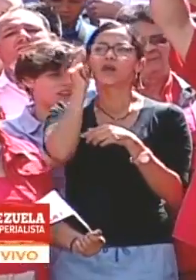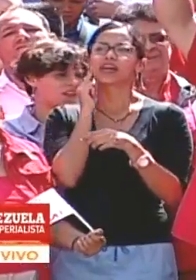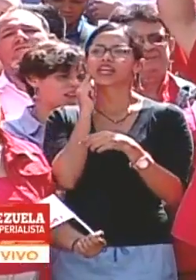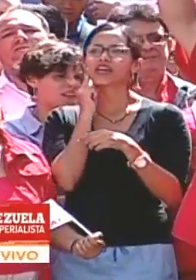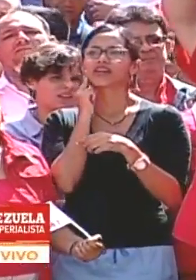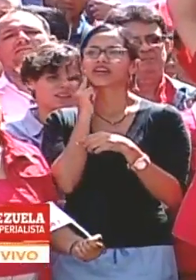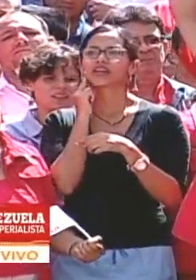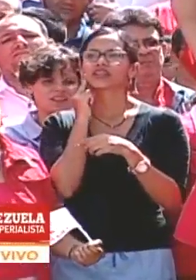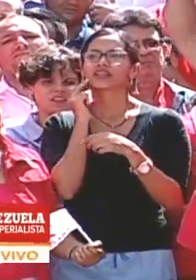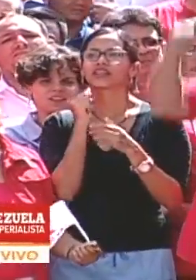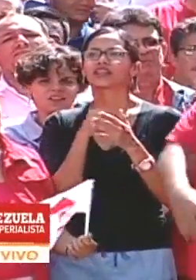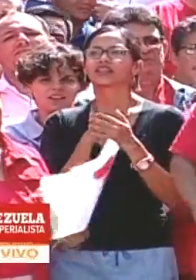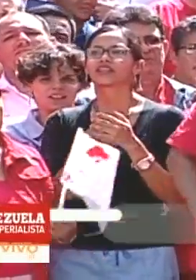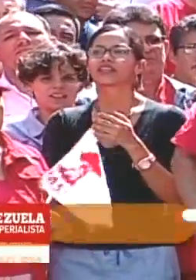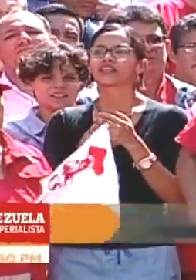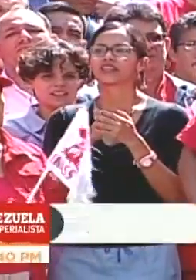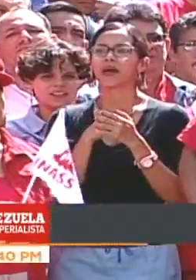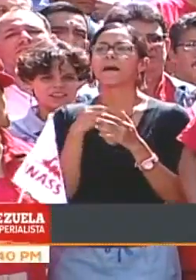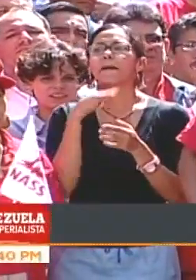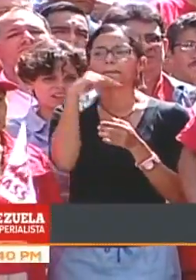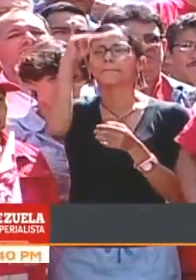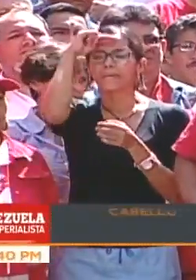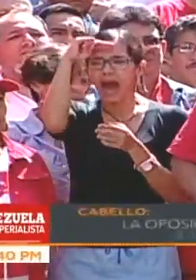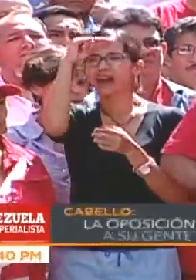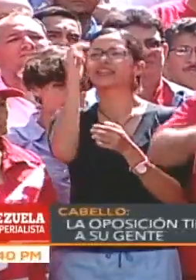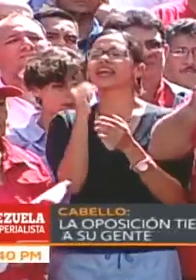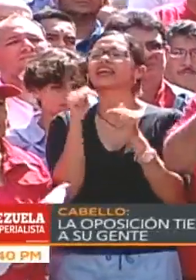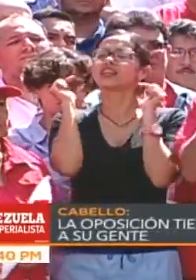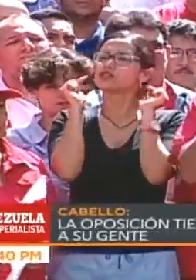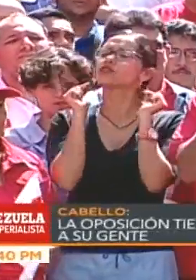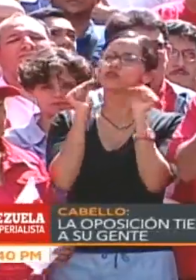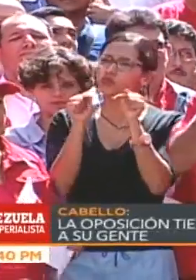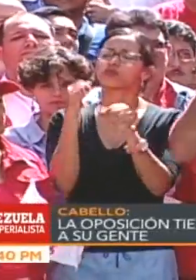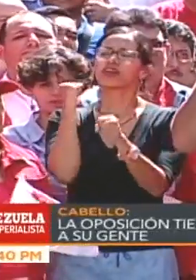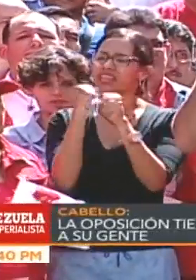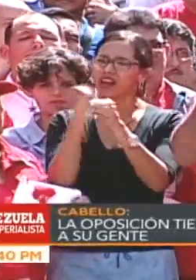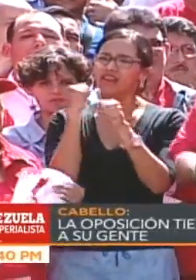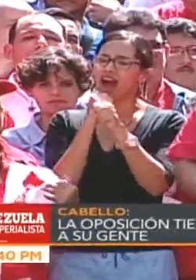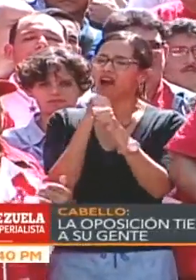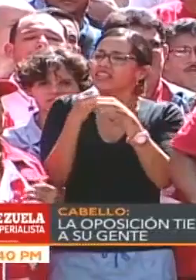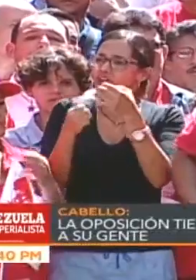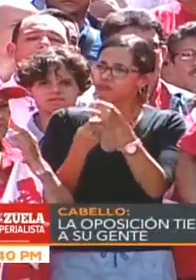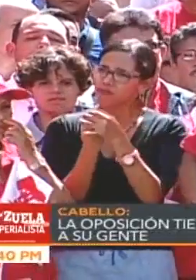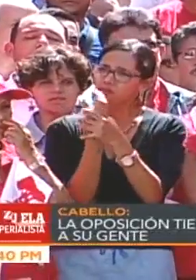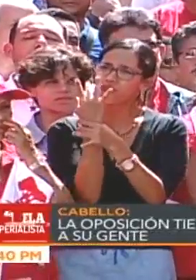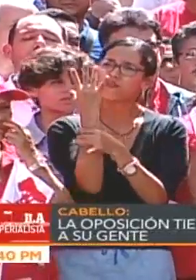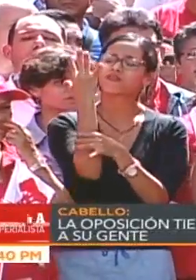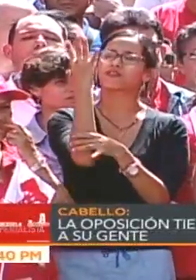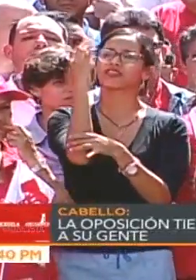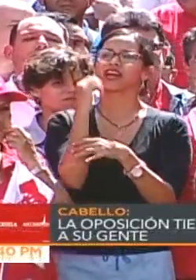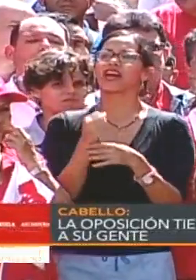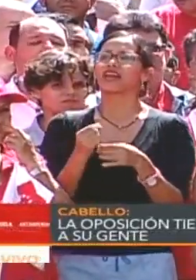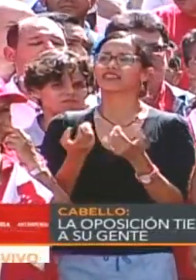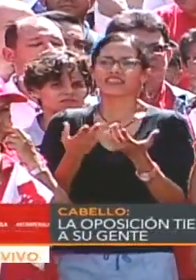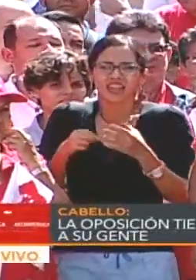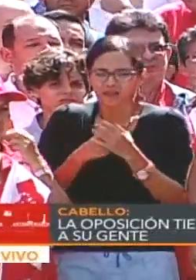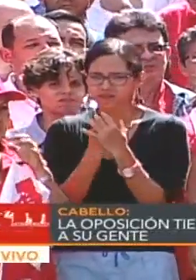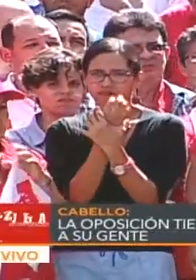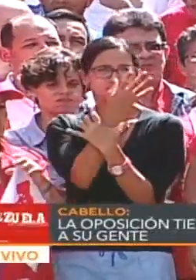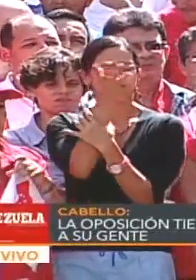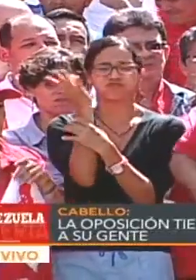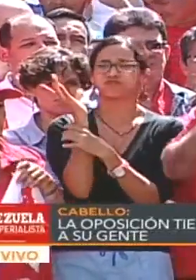Bolívar: padre, no araste en el mar. Padre, tu trabajo está floreciendo, está dando